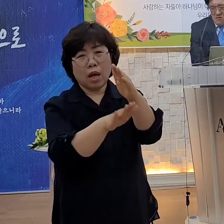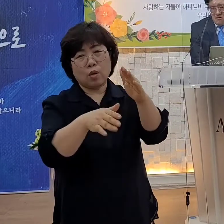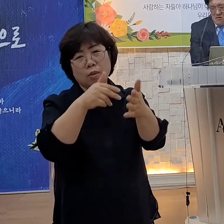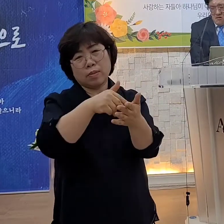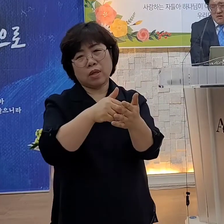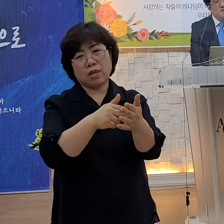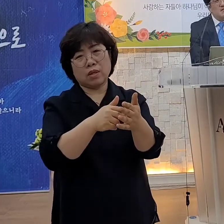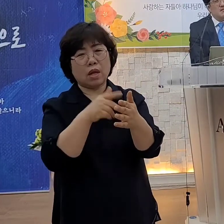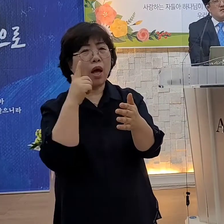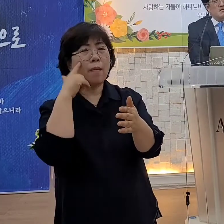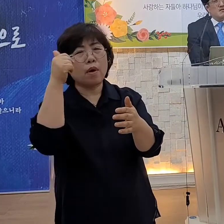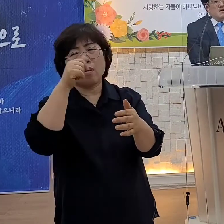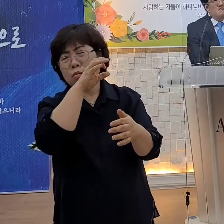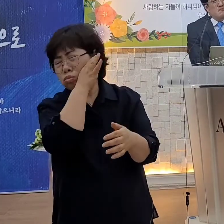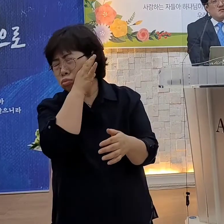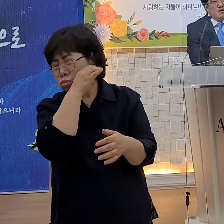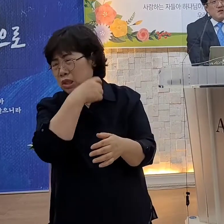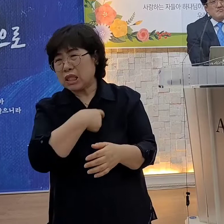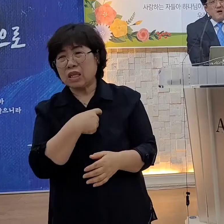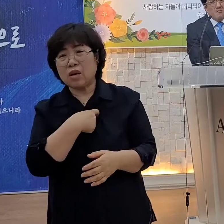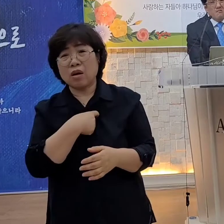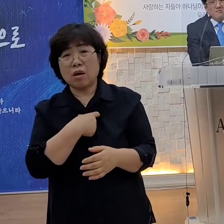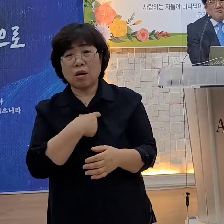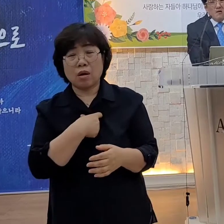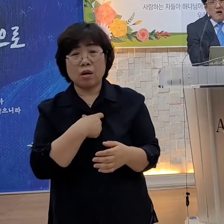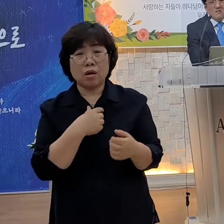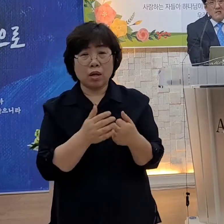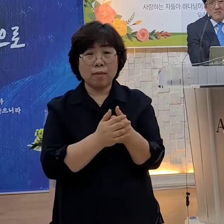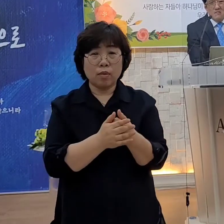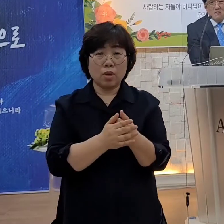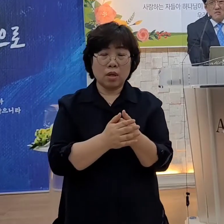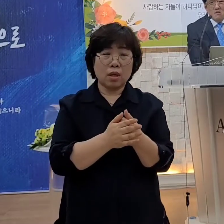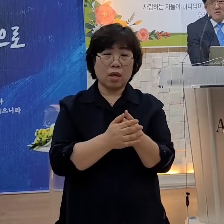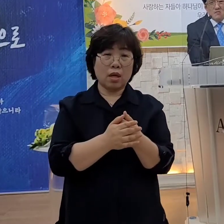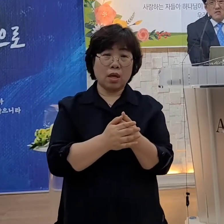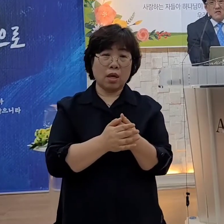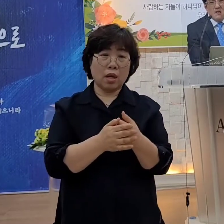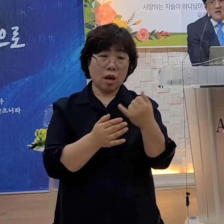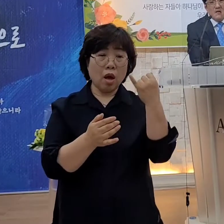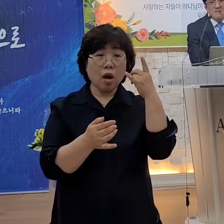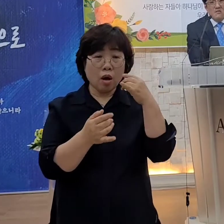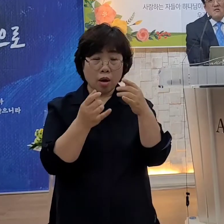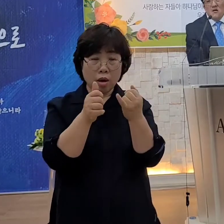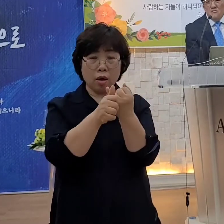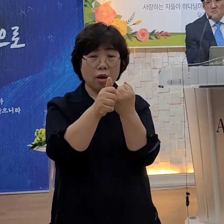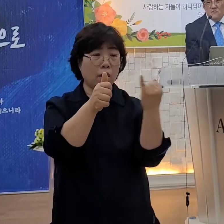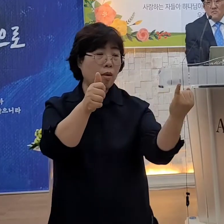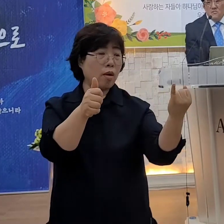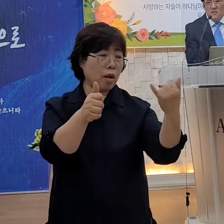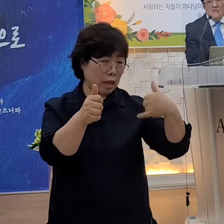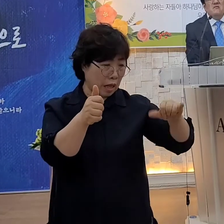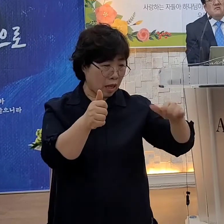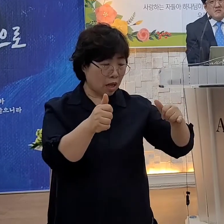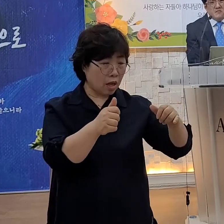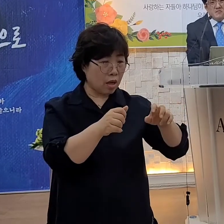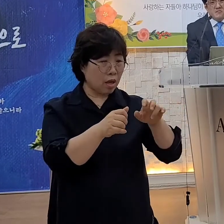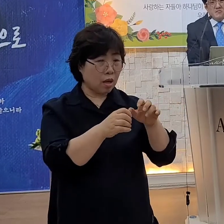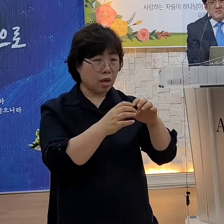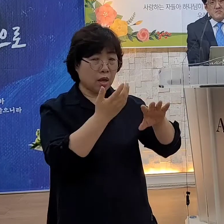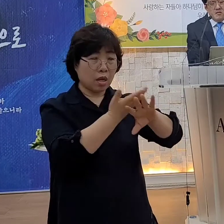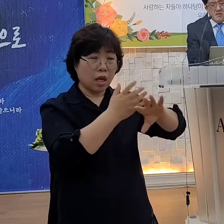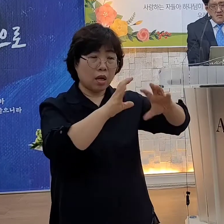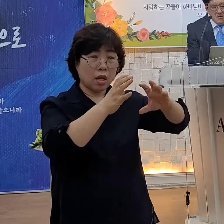싫고 그래서 결국은 엄마하고 아들 딸이요 저 캐나다로 이민을 가버려요. 아빠